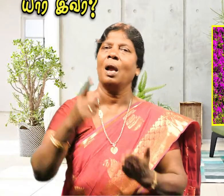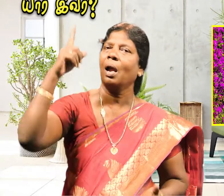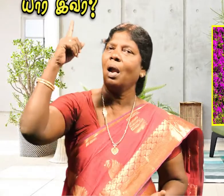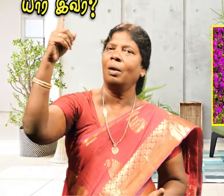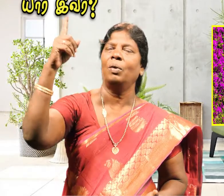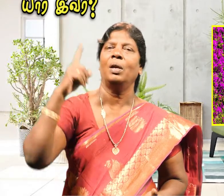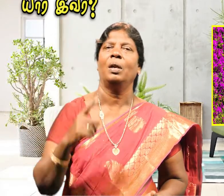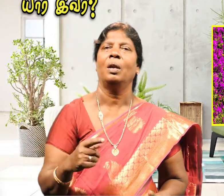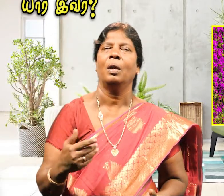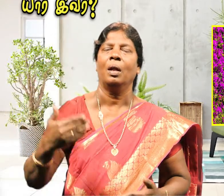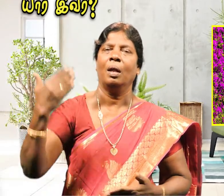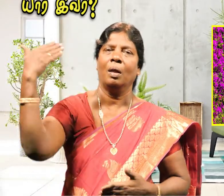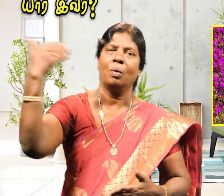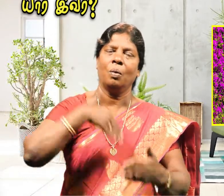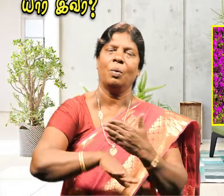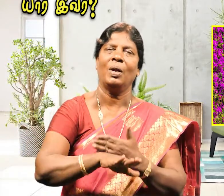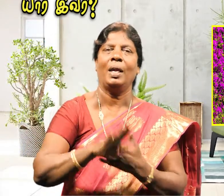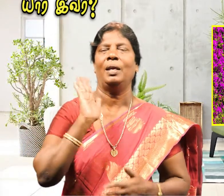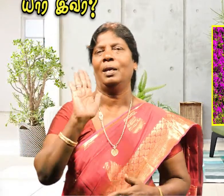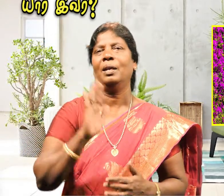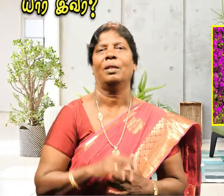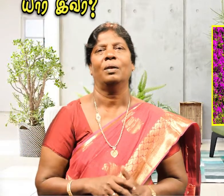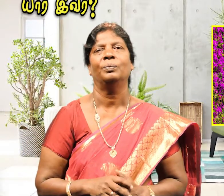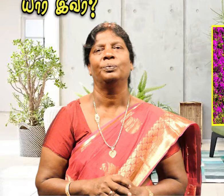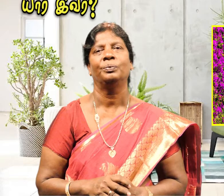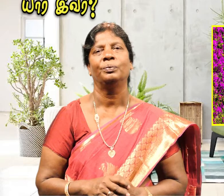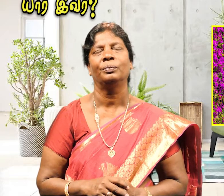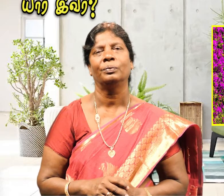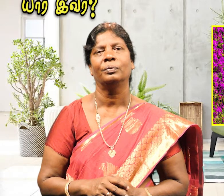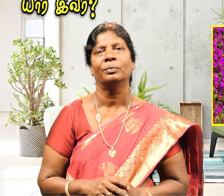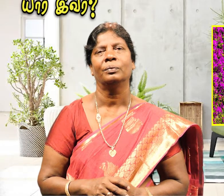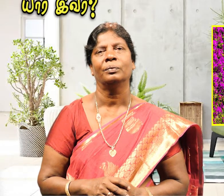சூழ்நிலைகளில் கடவுளின் குறுக்கீடு இருக்கிறது.